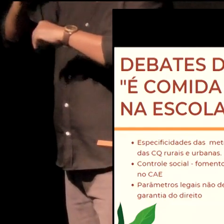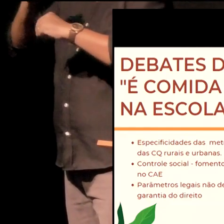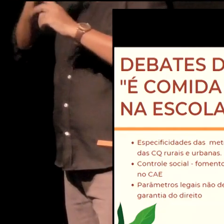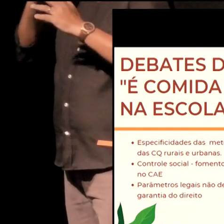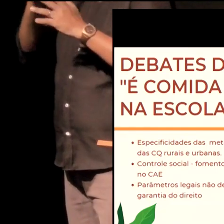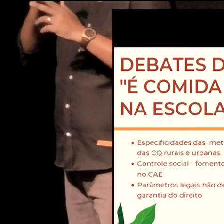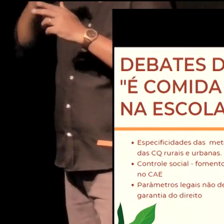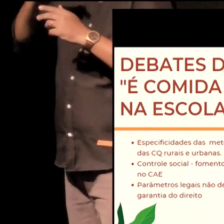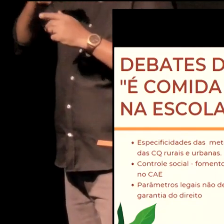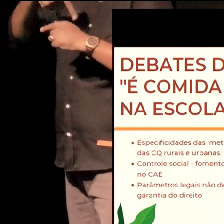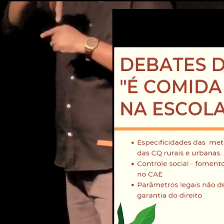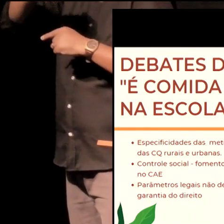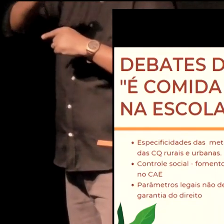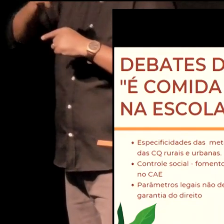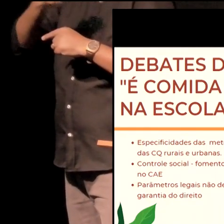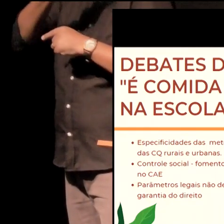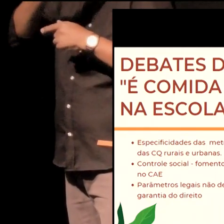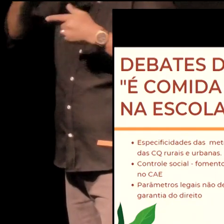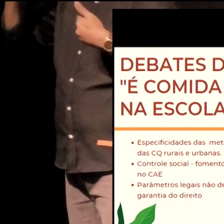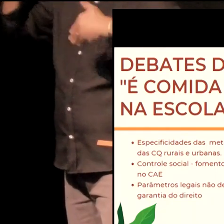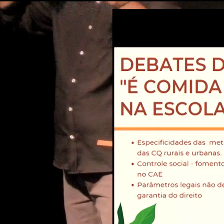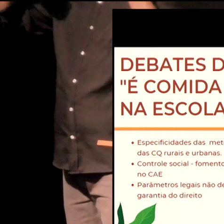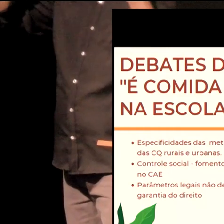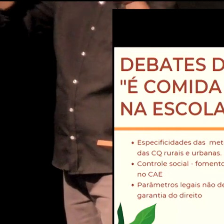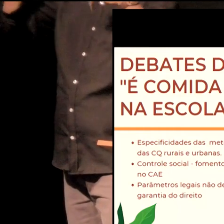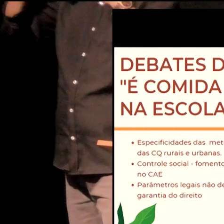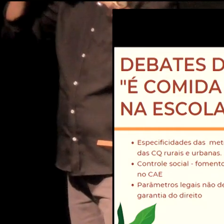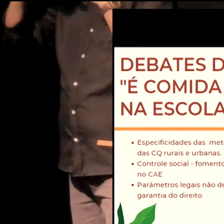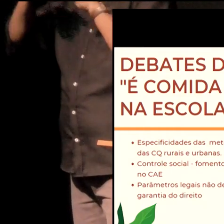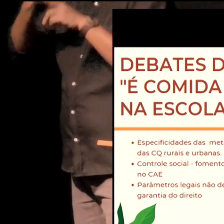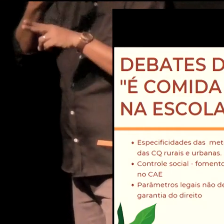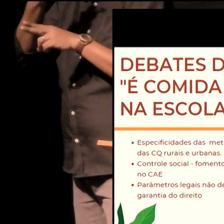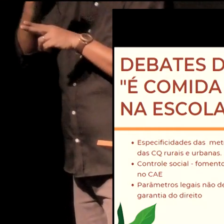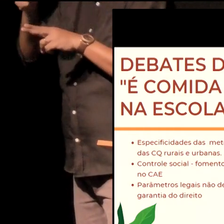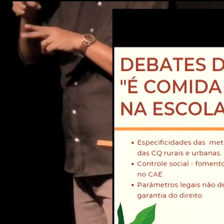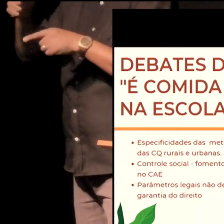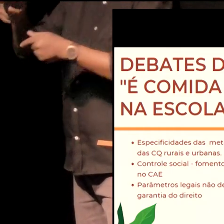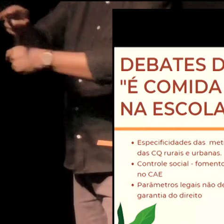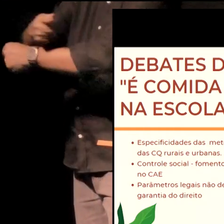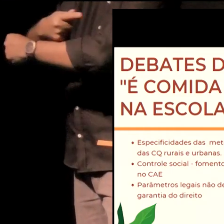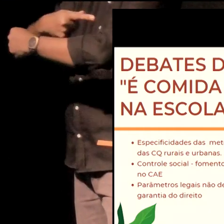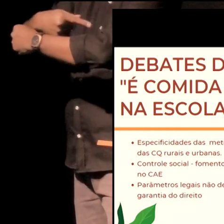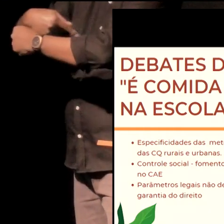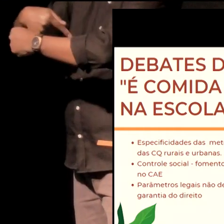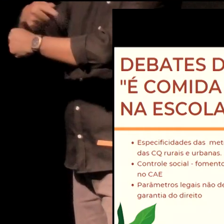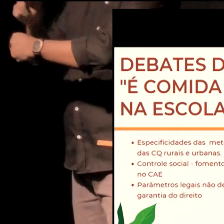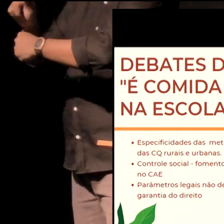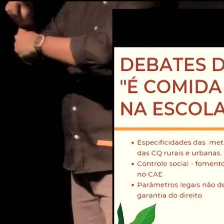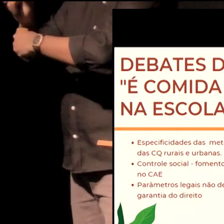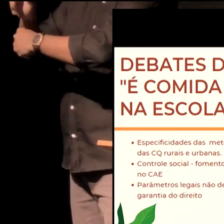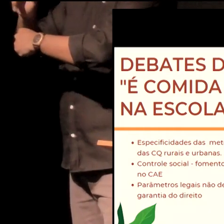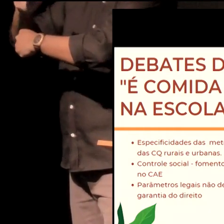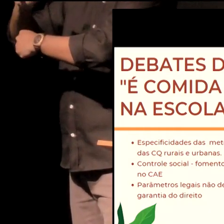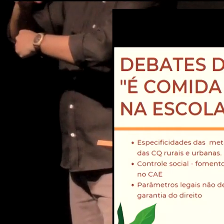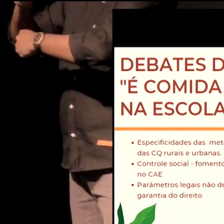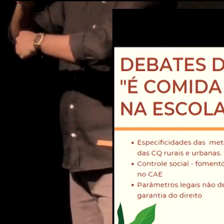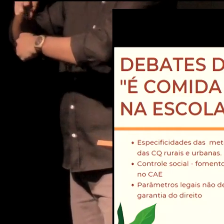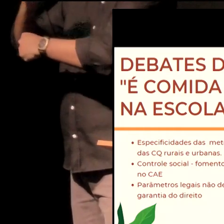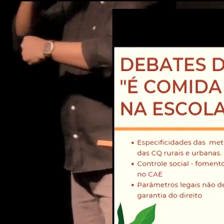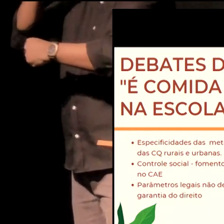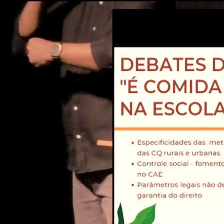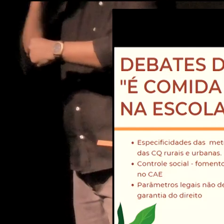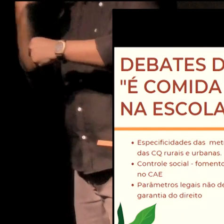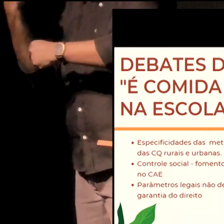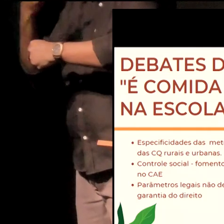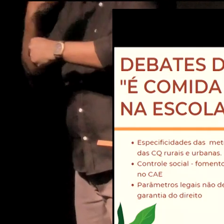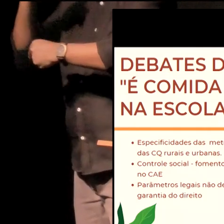no quilombo e eles acham que a gente vai ficar o dia inteiro dançando né em volta de uma fã Então tem um